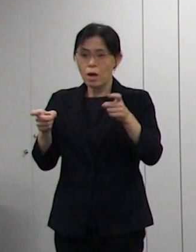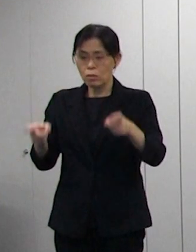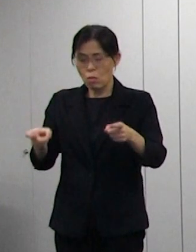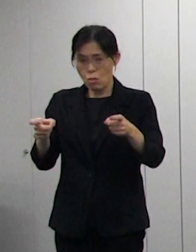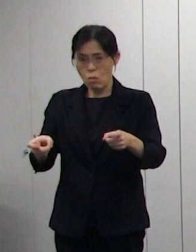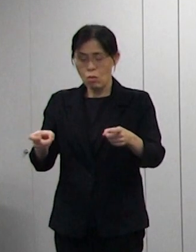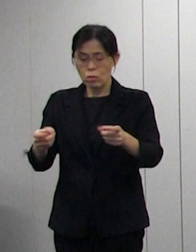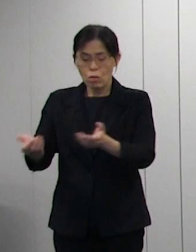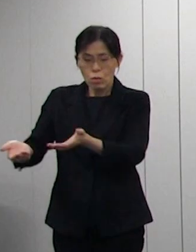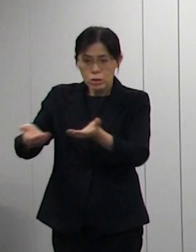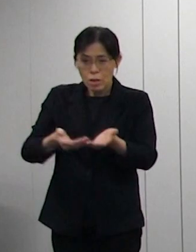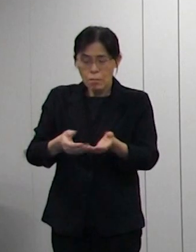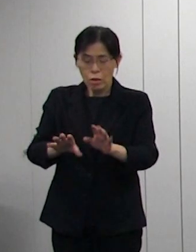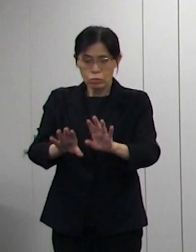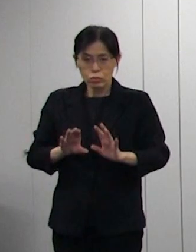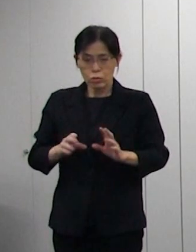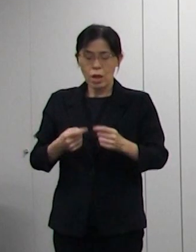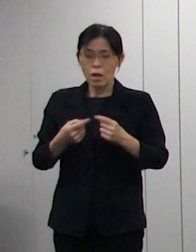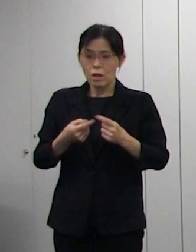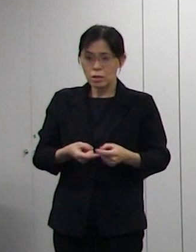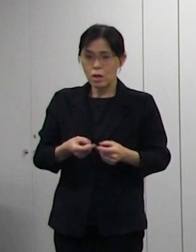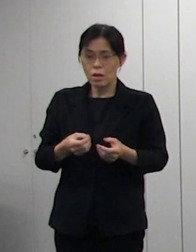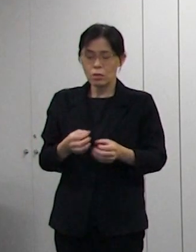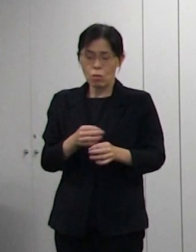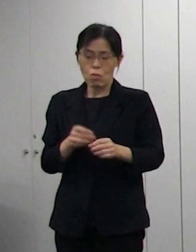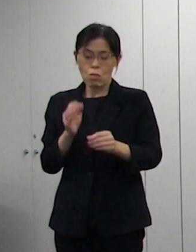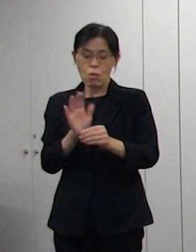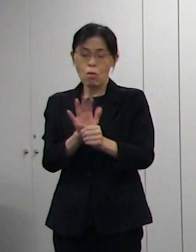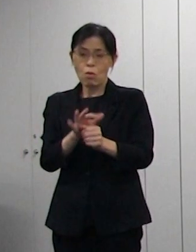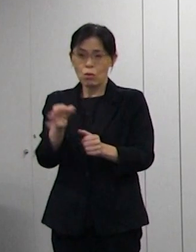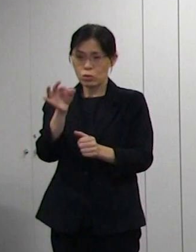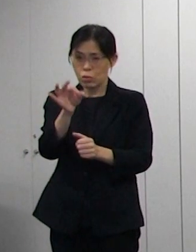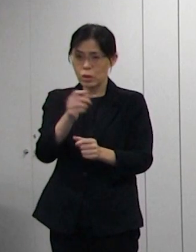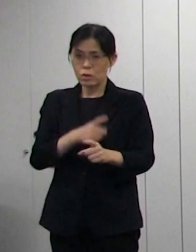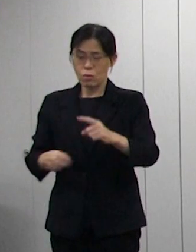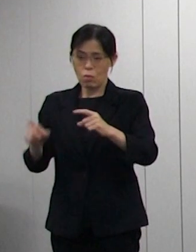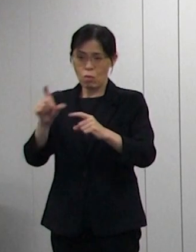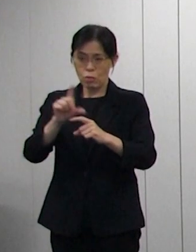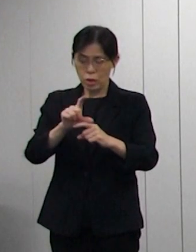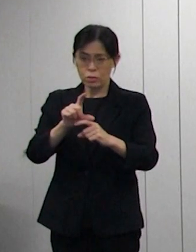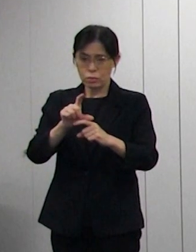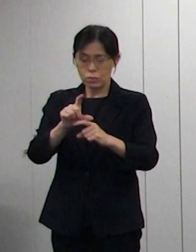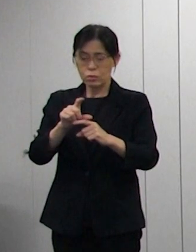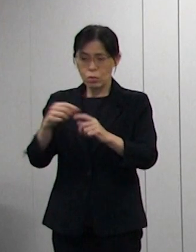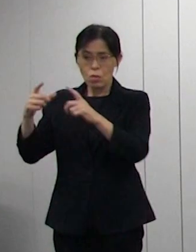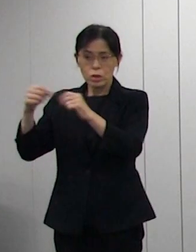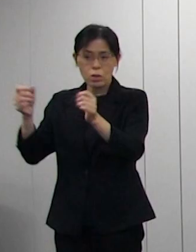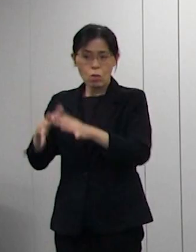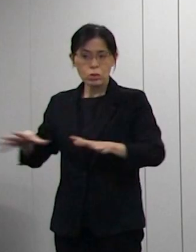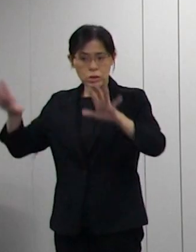寄港受け入れ補助金の増額を行うとともに、日本財団の事業を